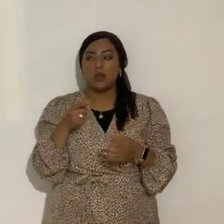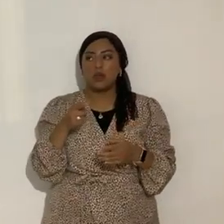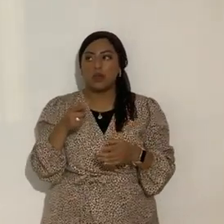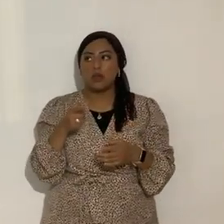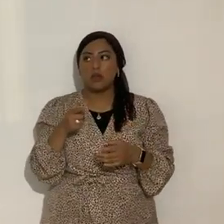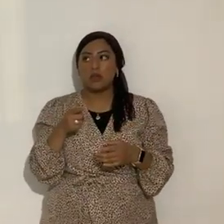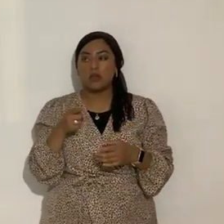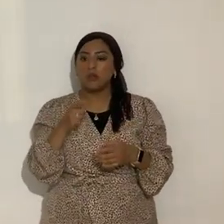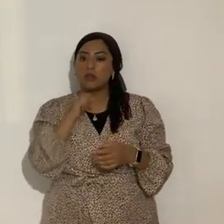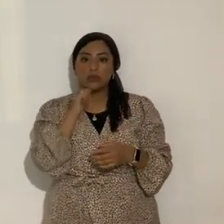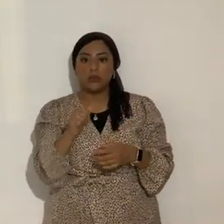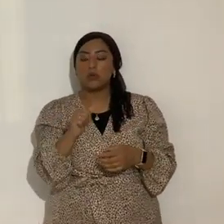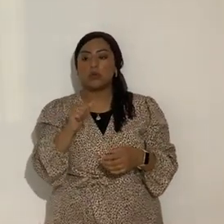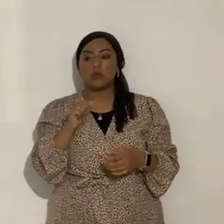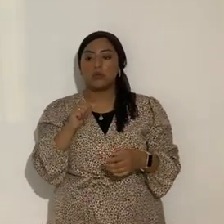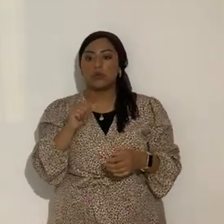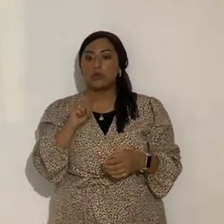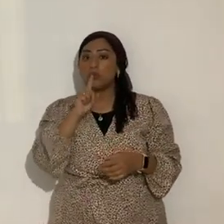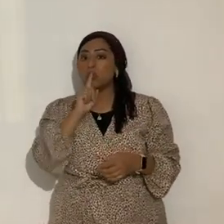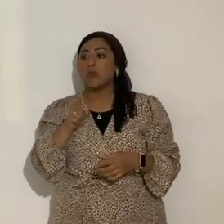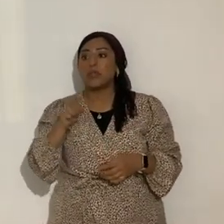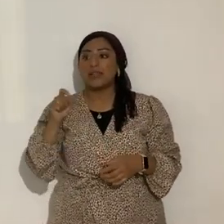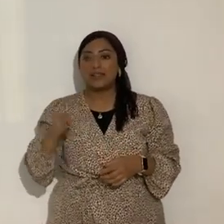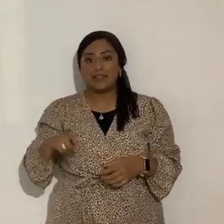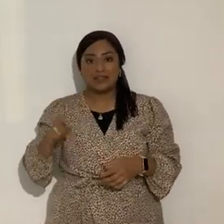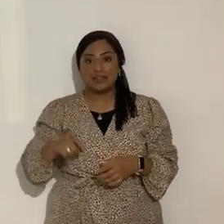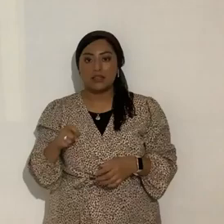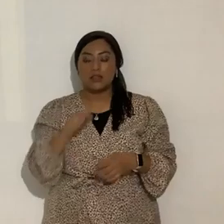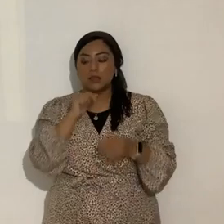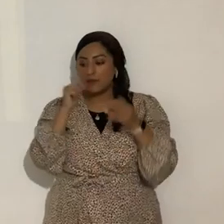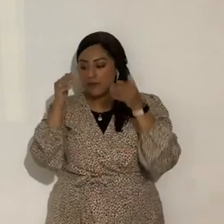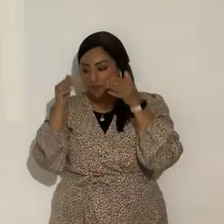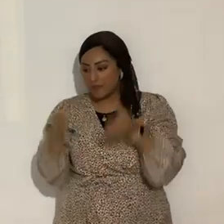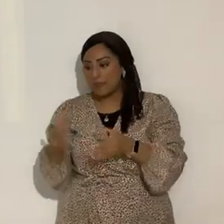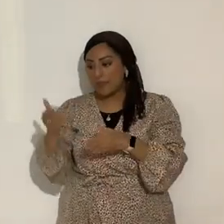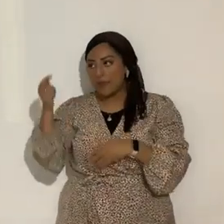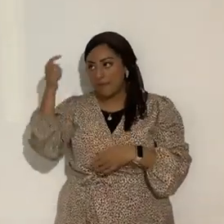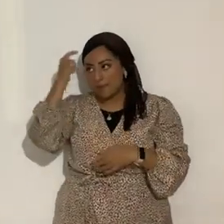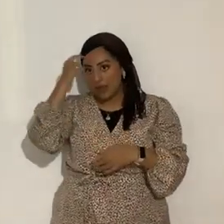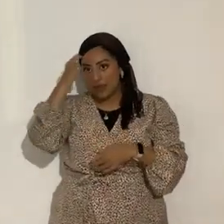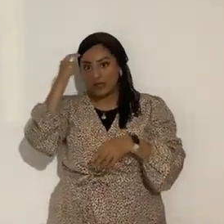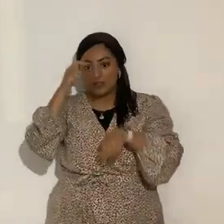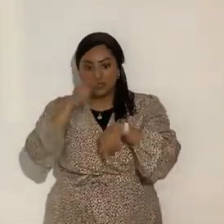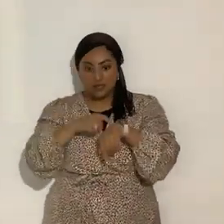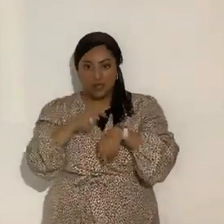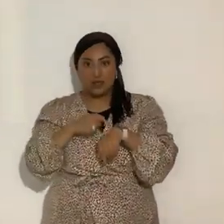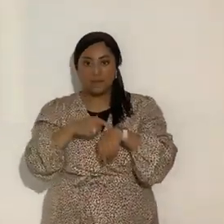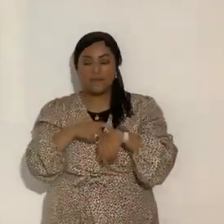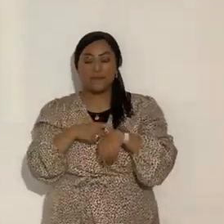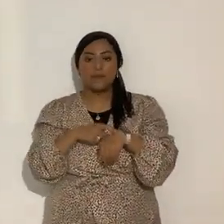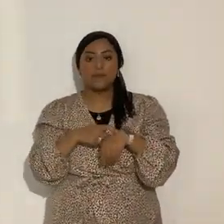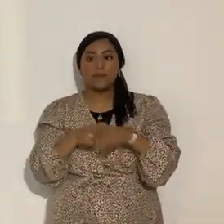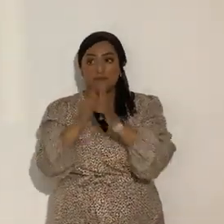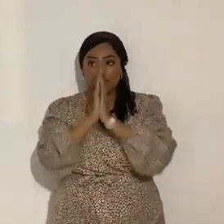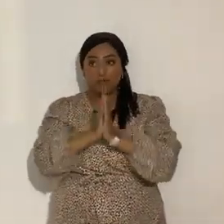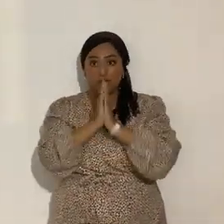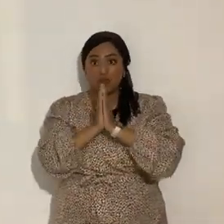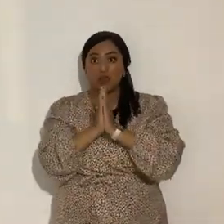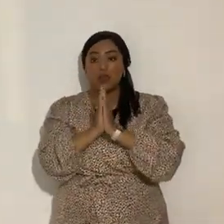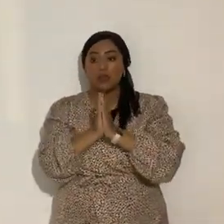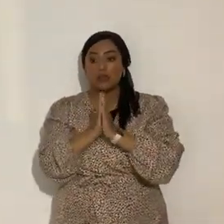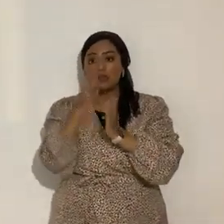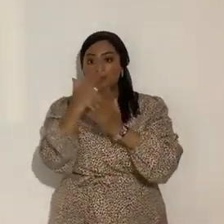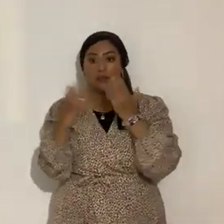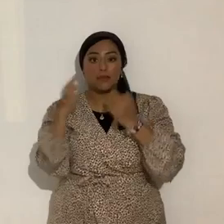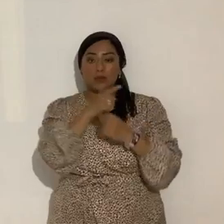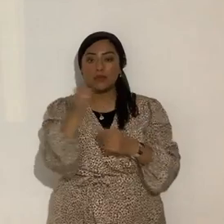deseas o necesitas de veras. No dediques tu mente, tiempo, energía, orando a